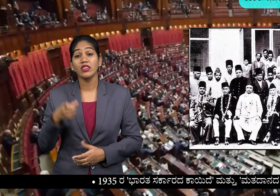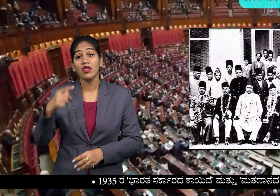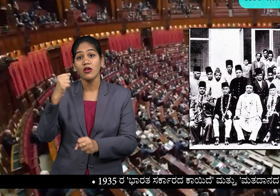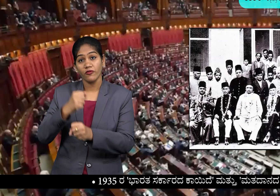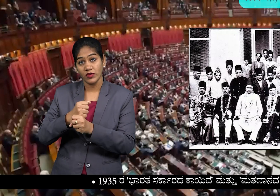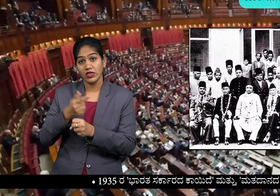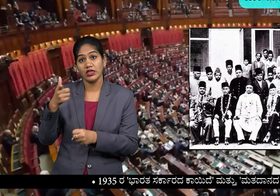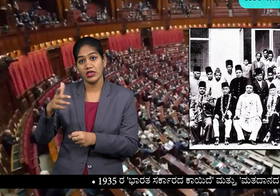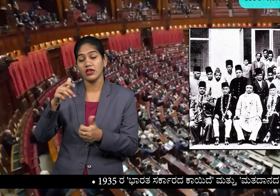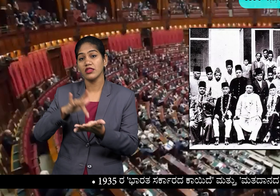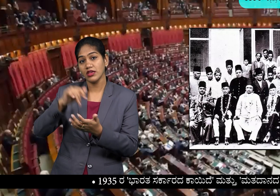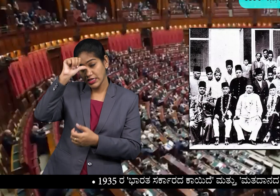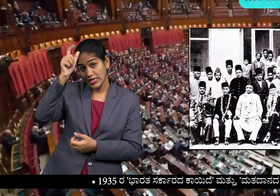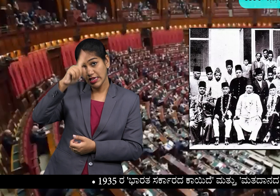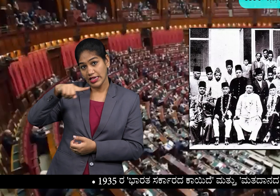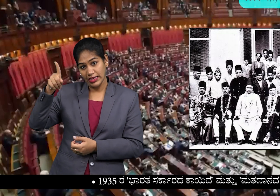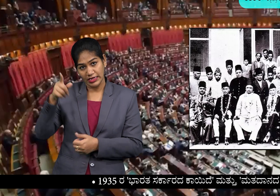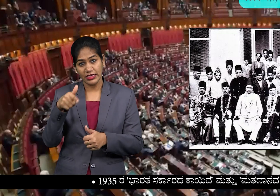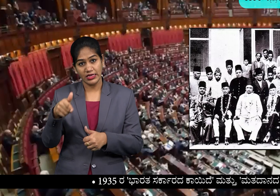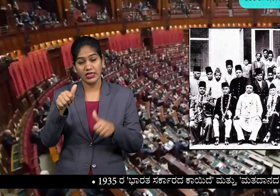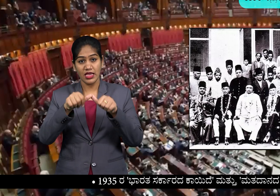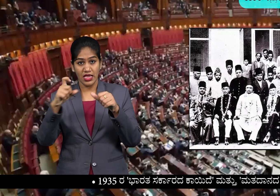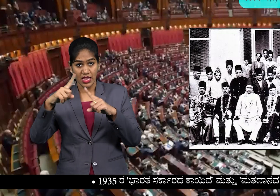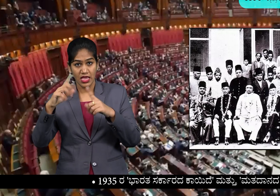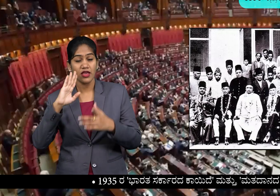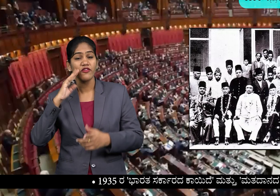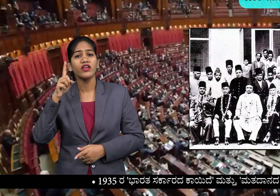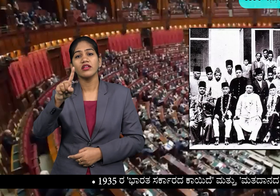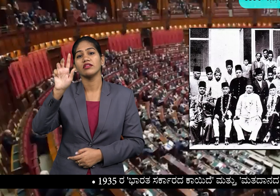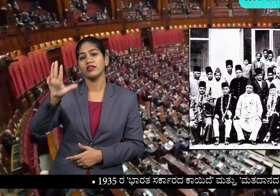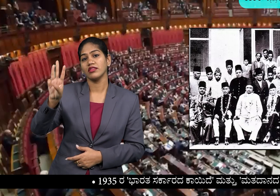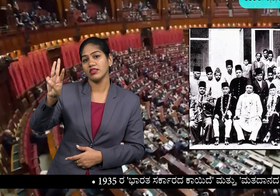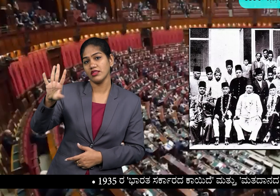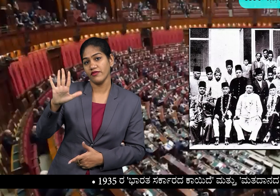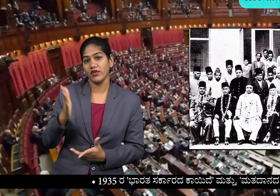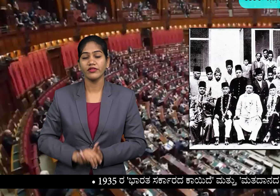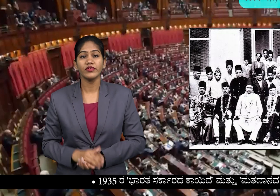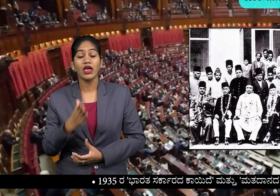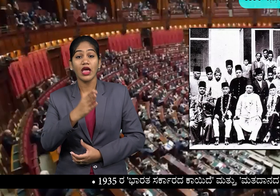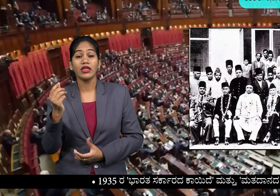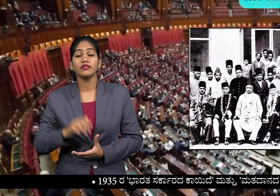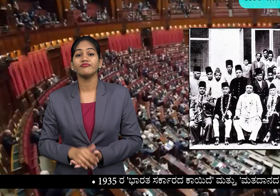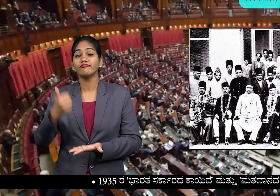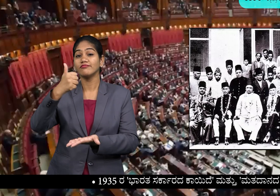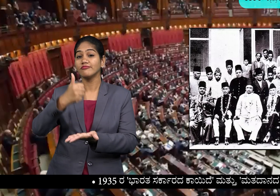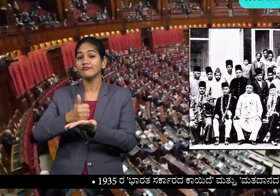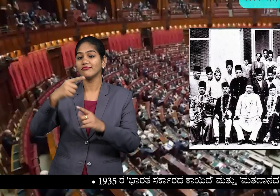ಸಾವಿರದ 1935ರ ಭಾರತ ಸರ್ಕಾರದ ಕಾಯಿದೆ ಮತ್ತು ಮತದಾನದ ಹಕ್ಕು,